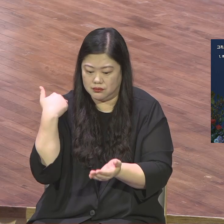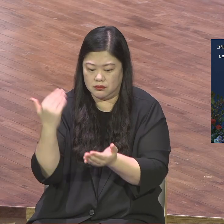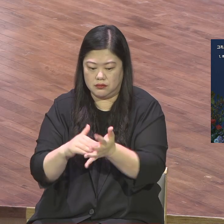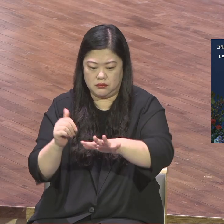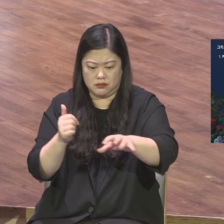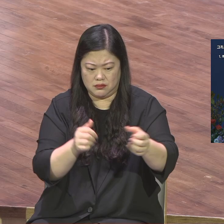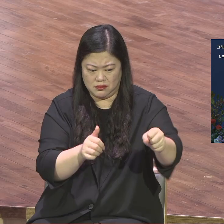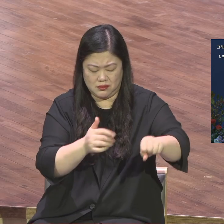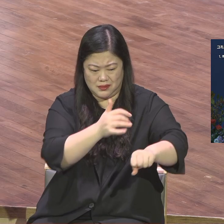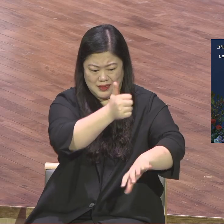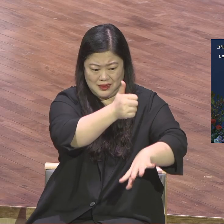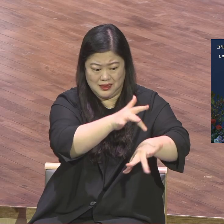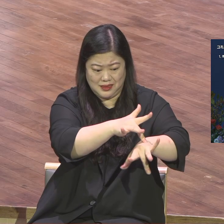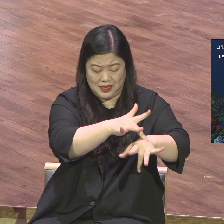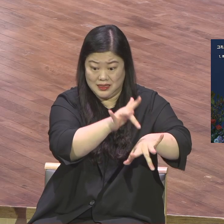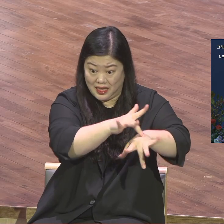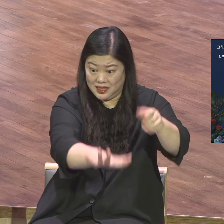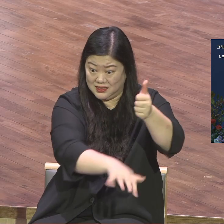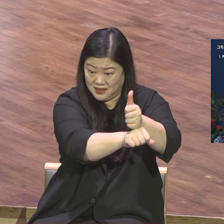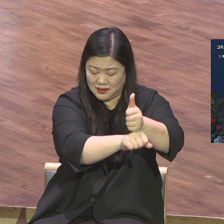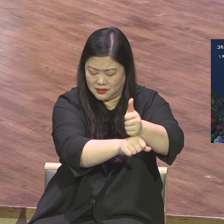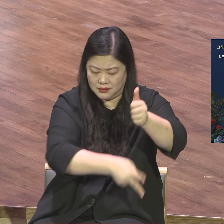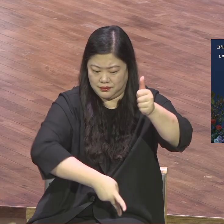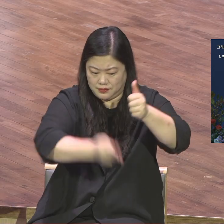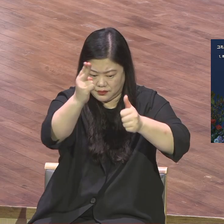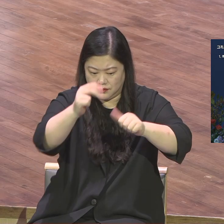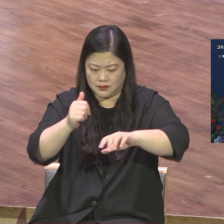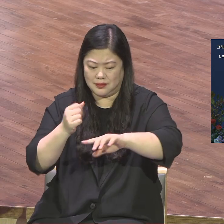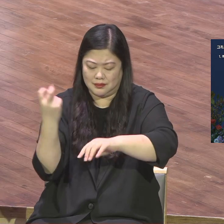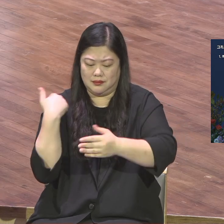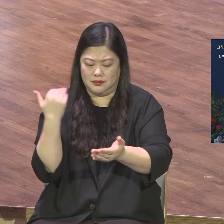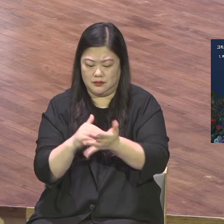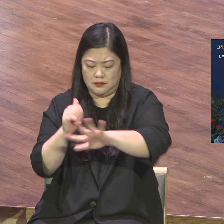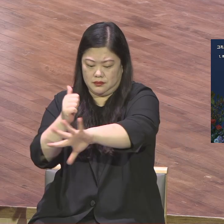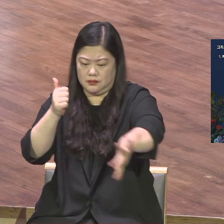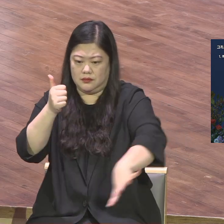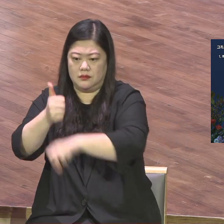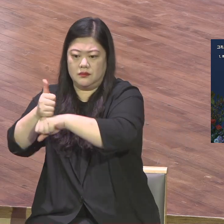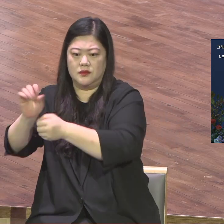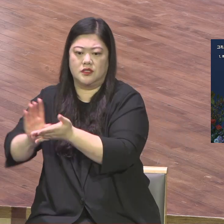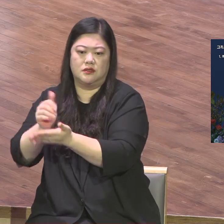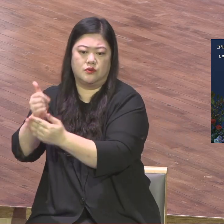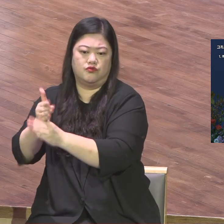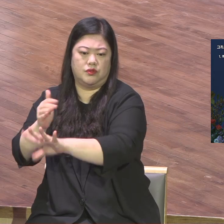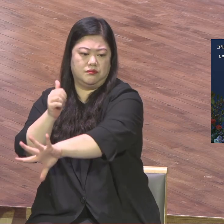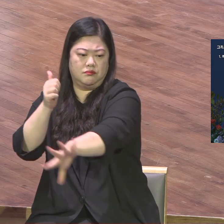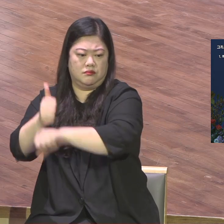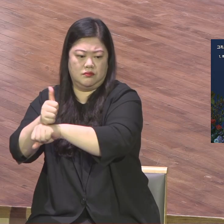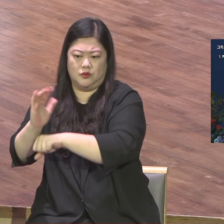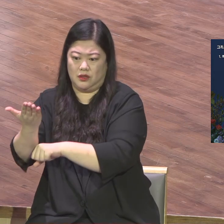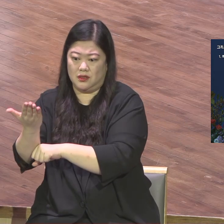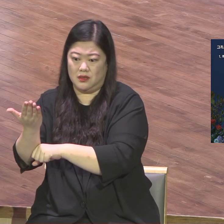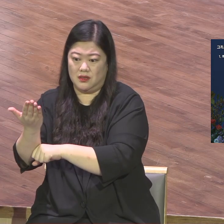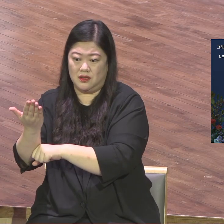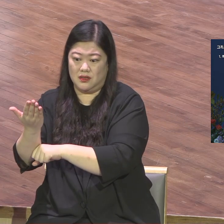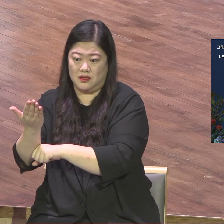핵심이에요. 예수 그리스도로 통일되어 있어야 할 이것이 사단의 출현으로 뒤죽박된 것을